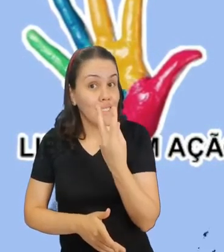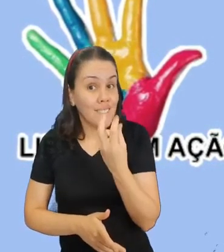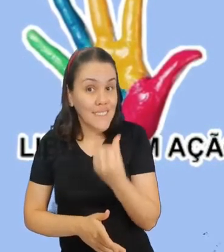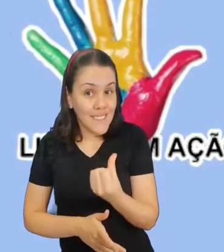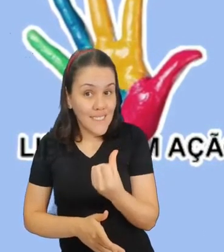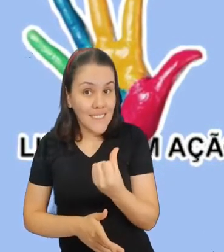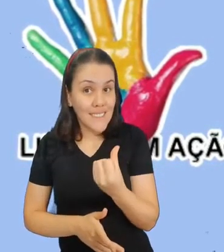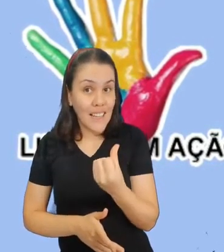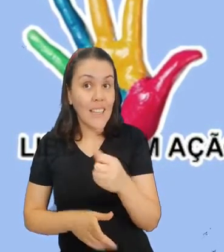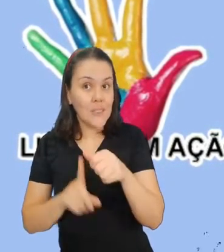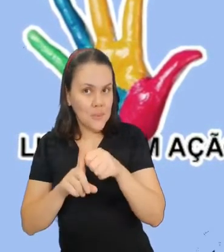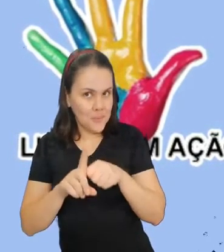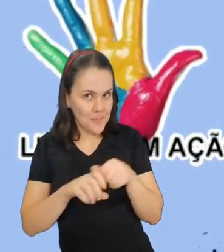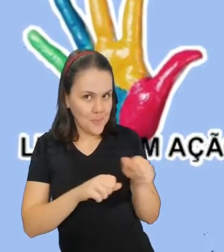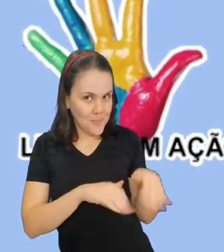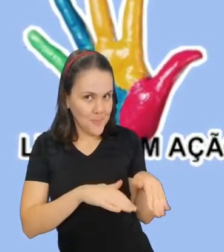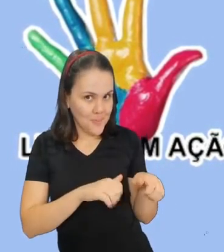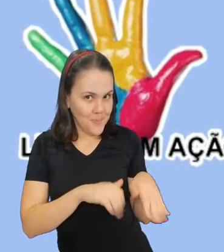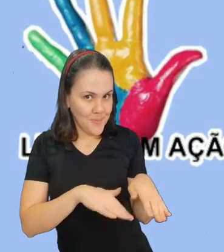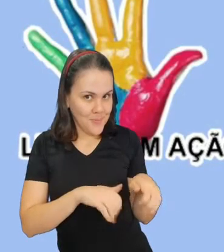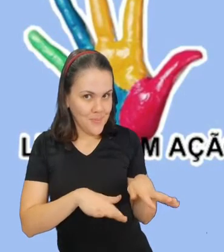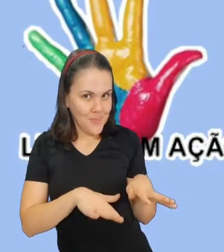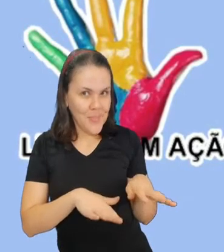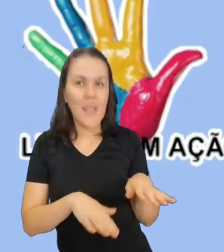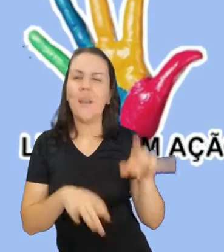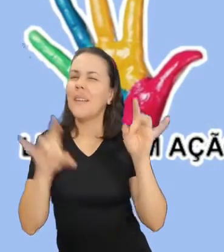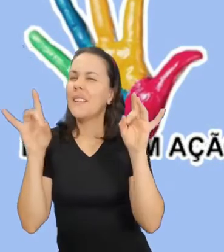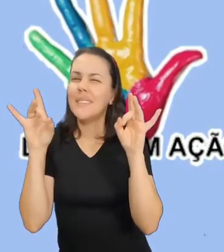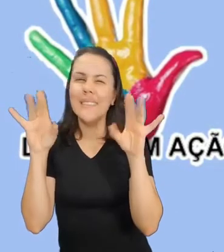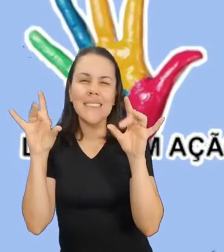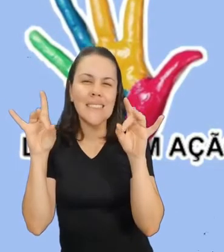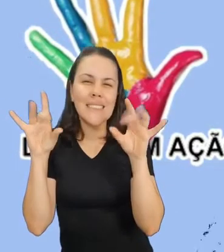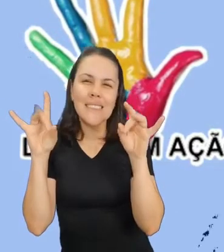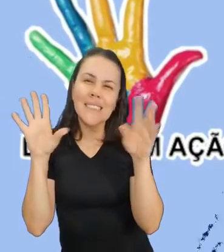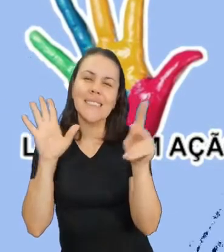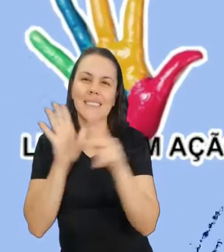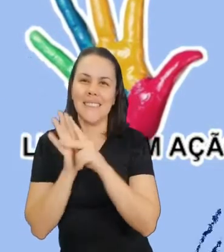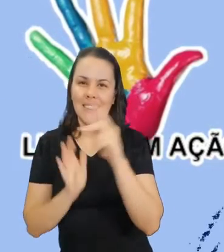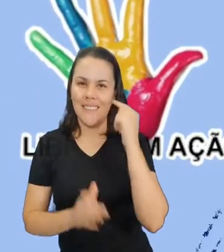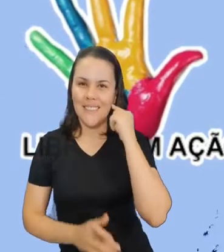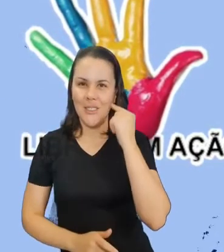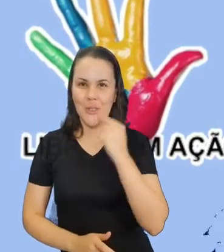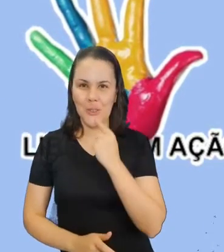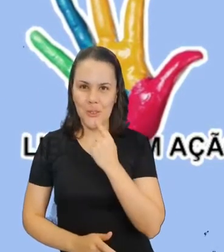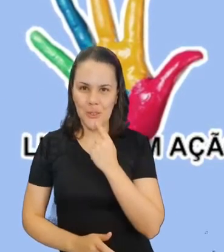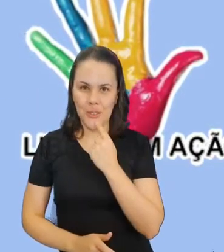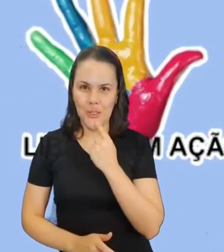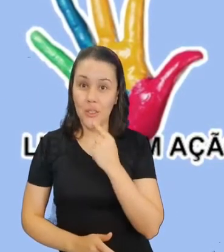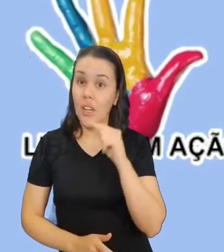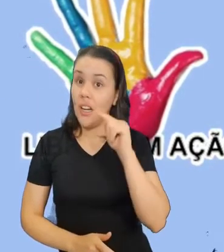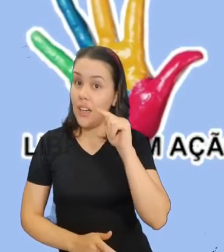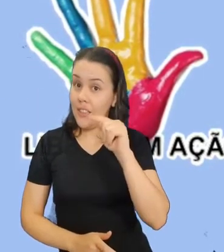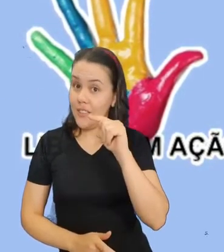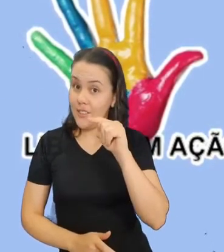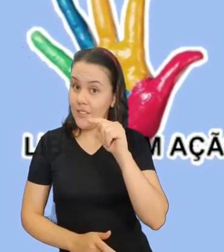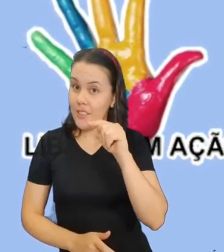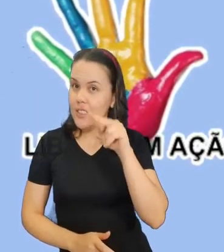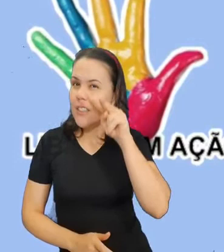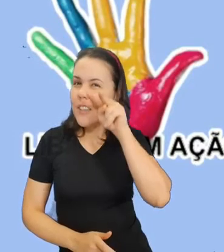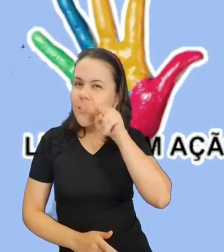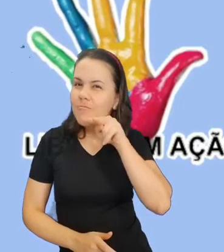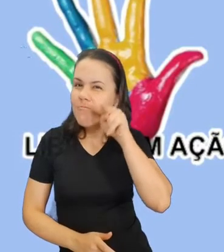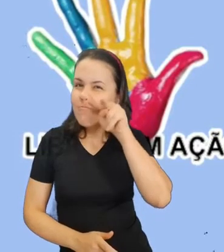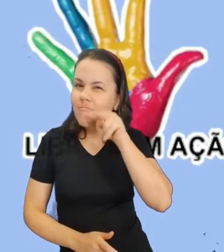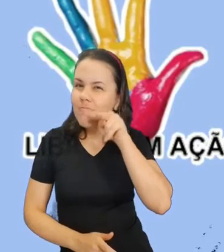surdos. O dia 26 do mês de setembro é comemorado um